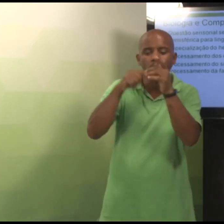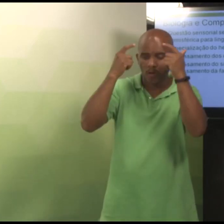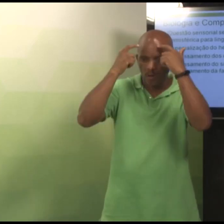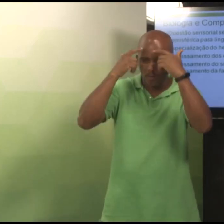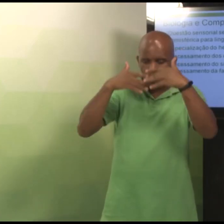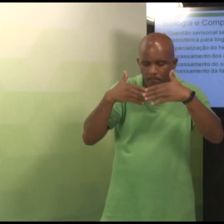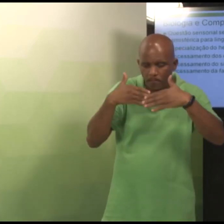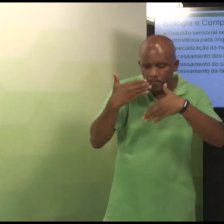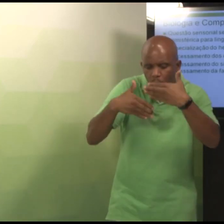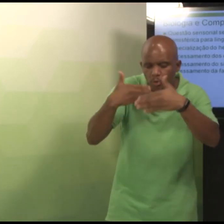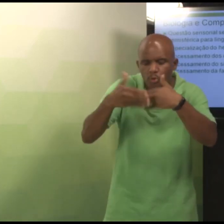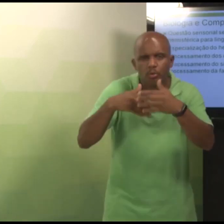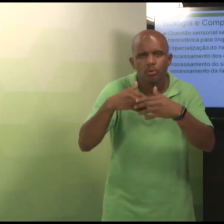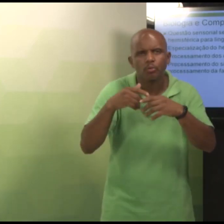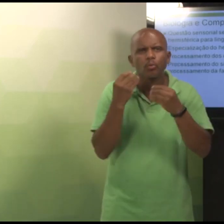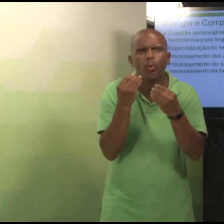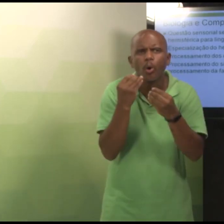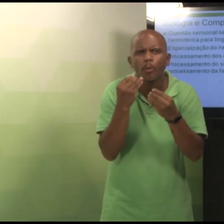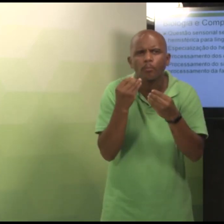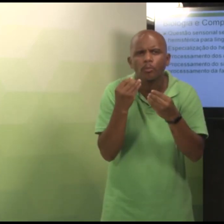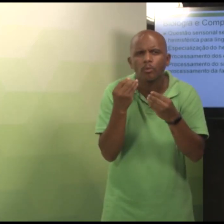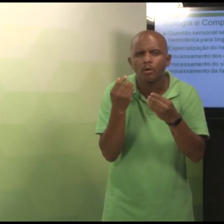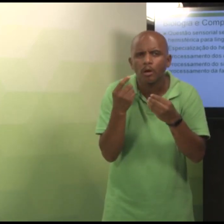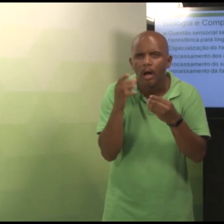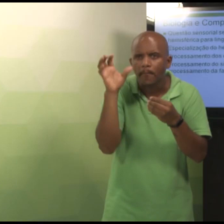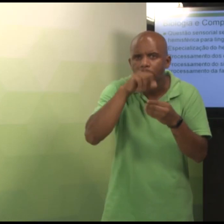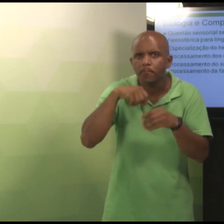fraca, não, é porque exige um processo.